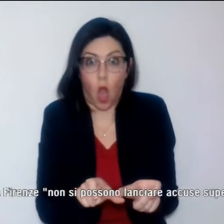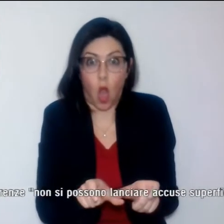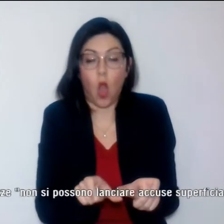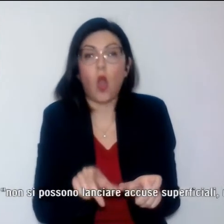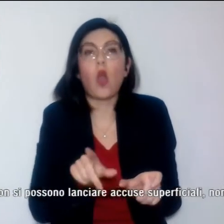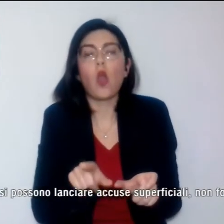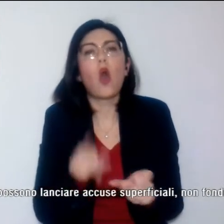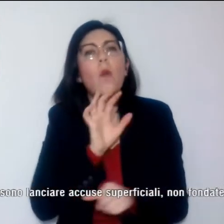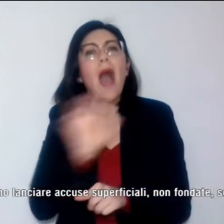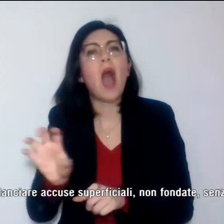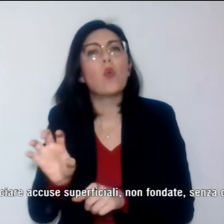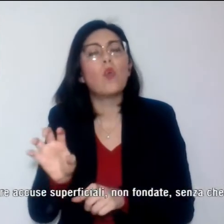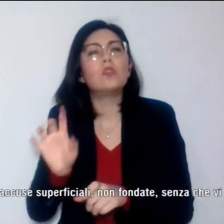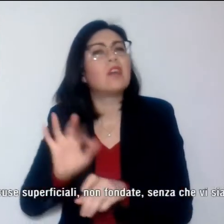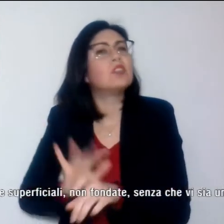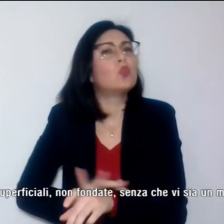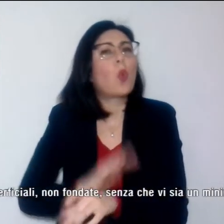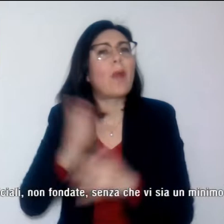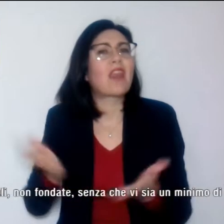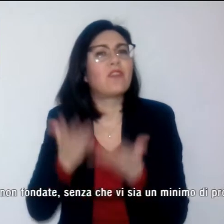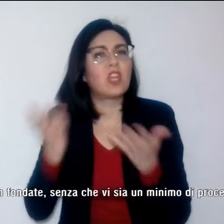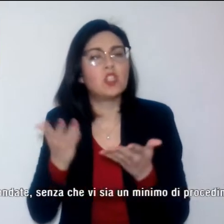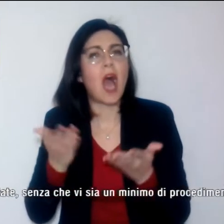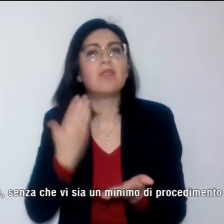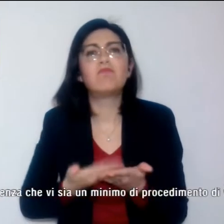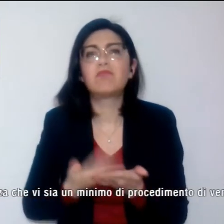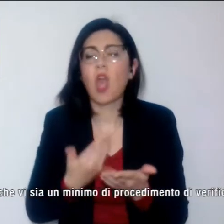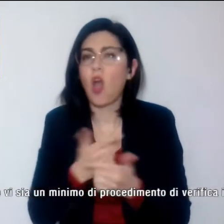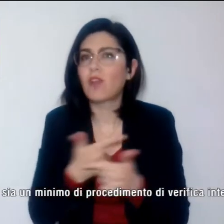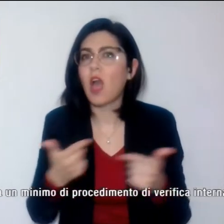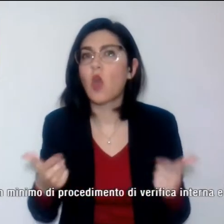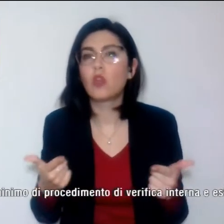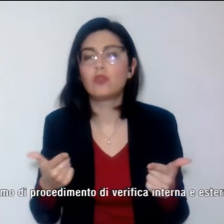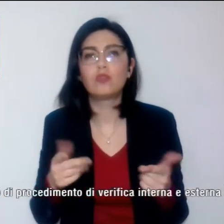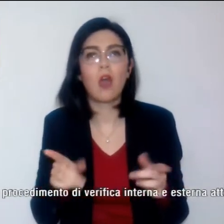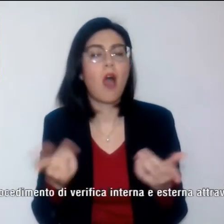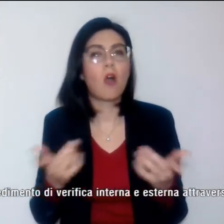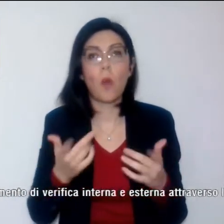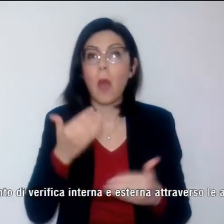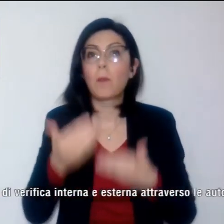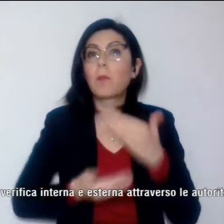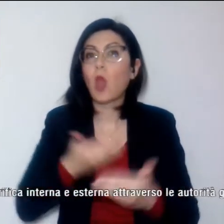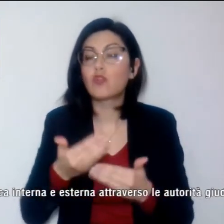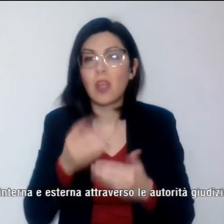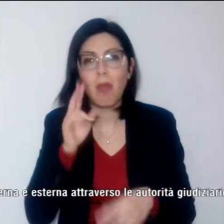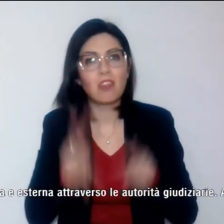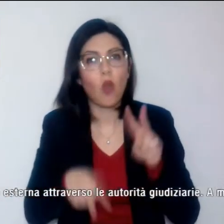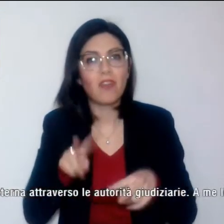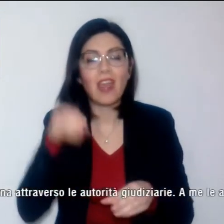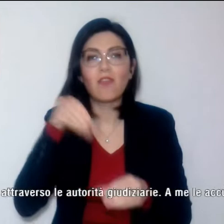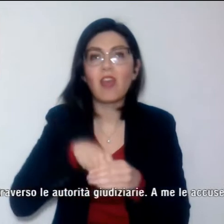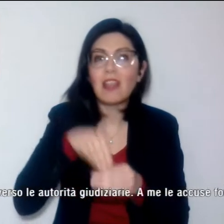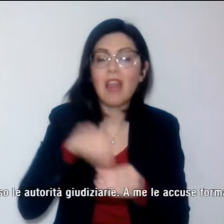superficiali non fondate senza che vi sia un minimo di procedimento di verifica interna ed esterna